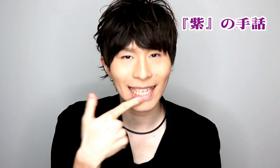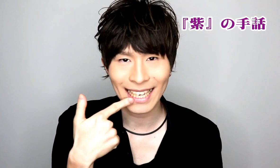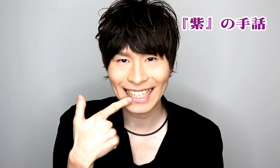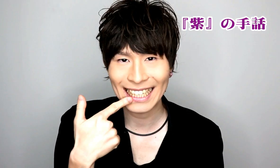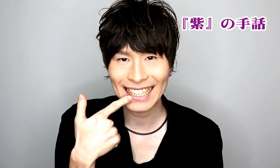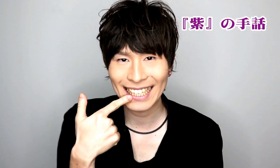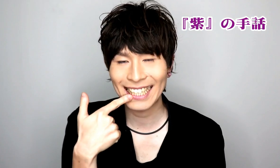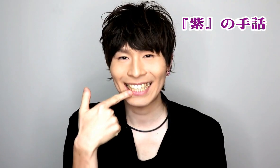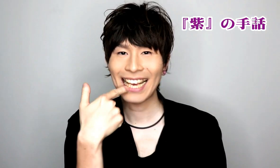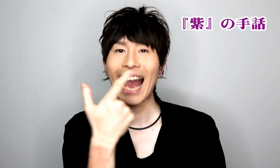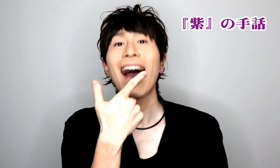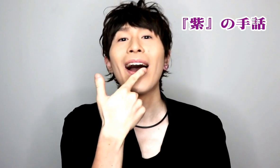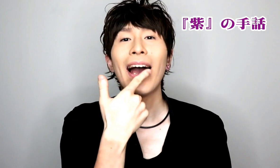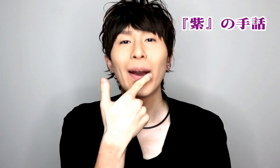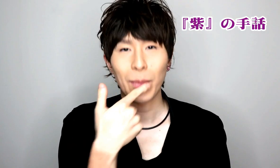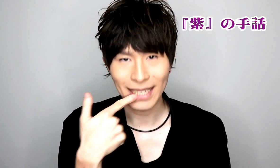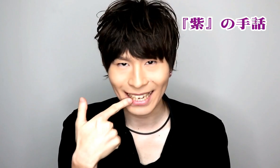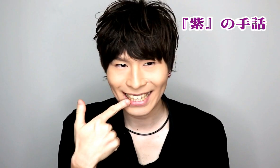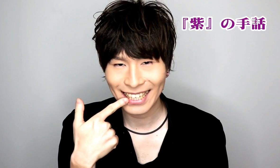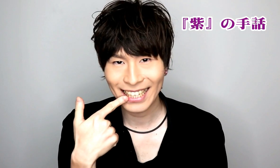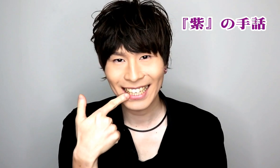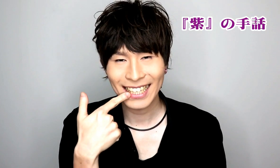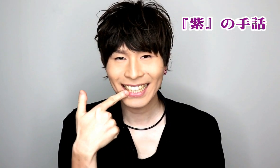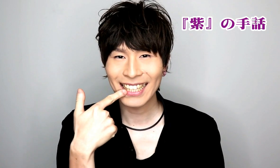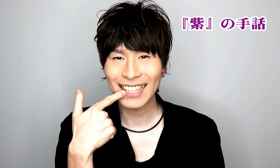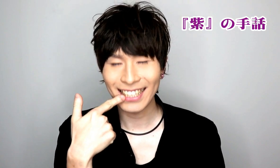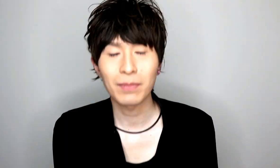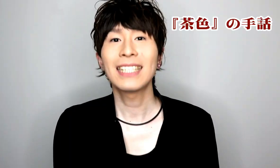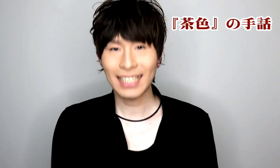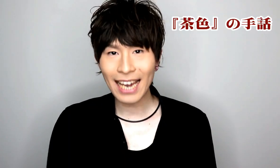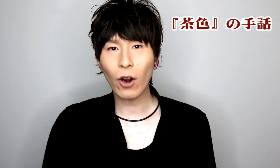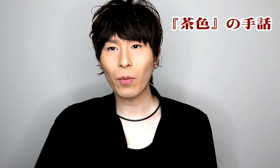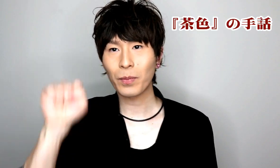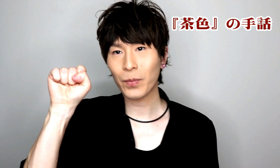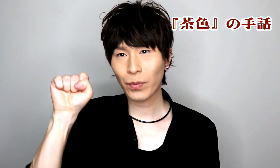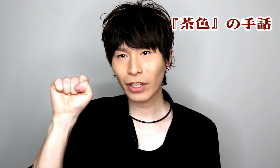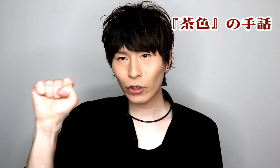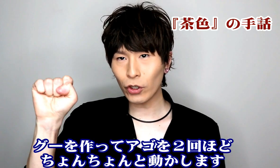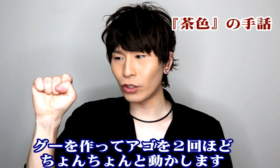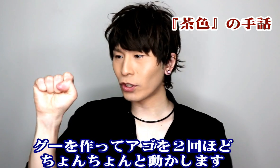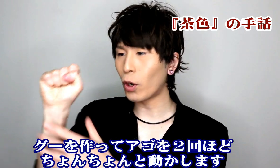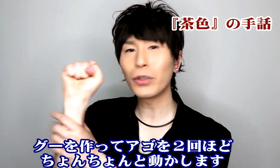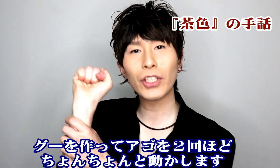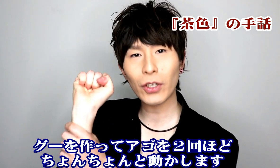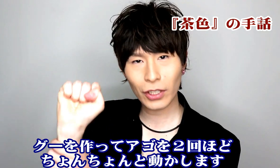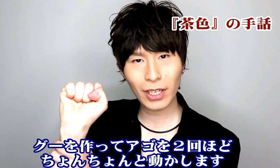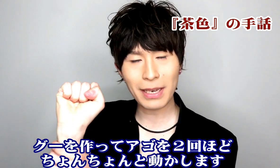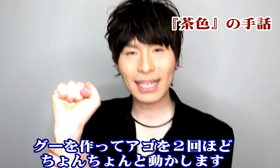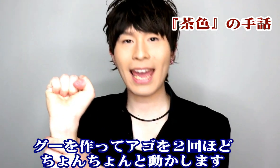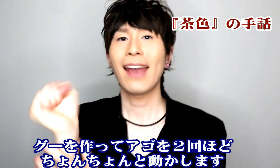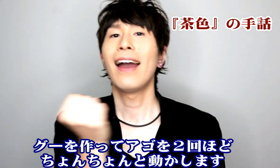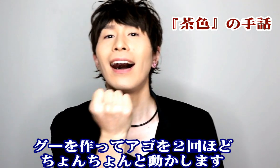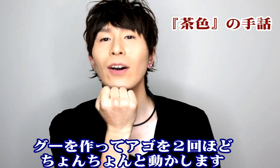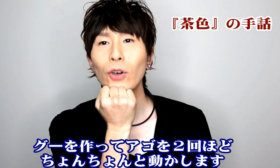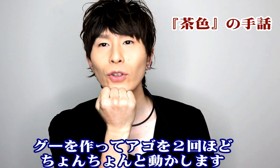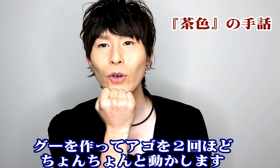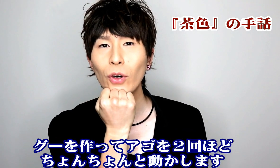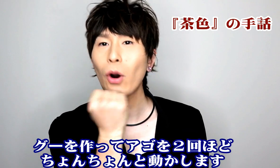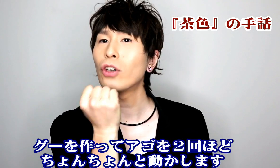紫、紫。茶色、グー、拳を作りまして顎のところをち